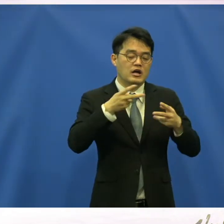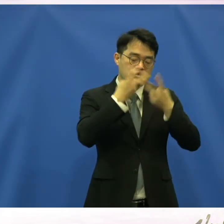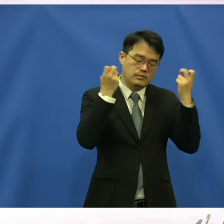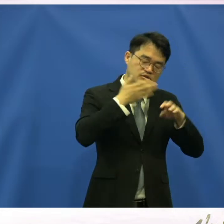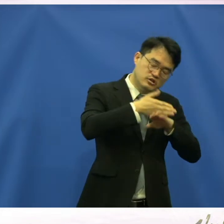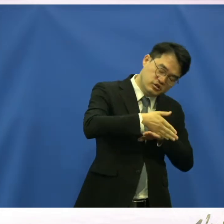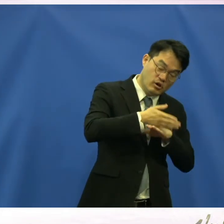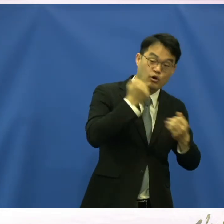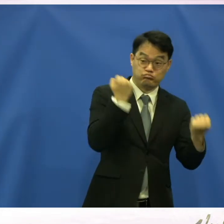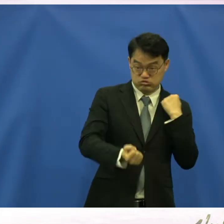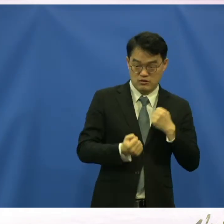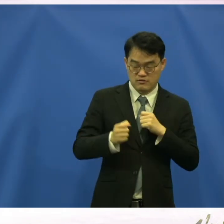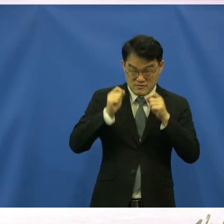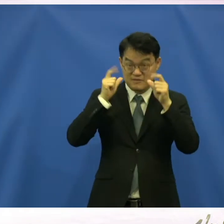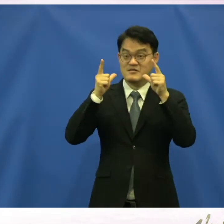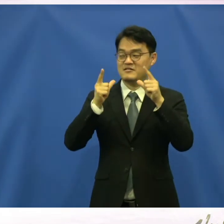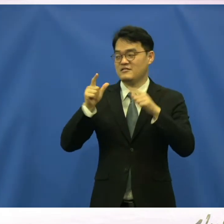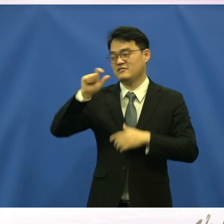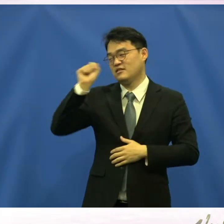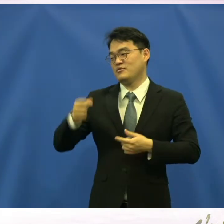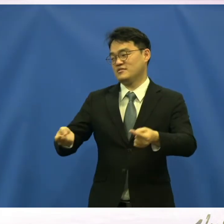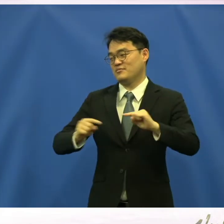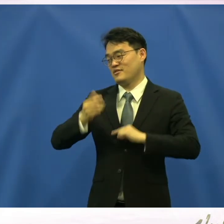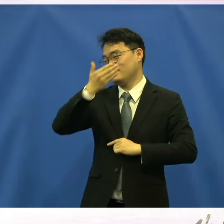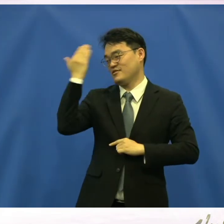쳐야 됩니다.